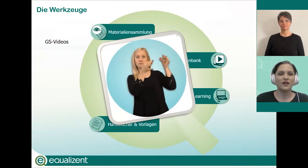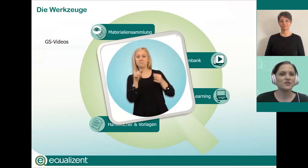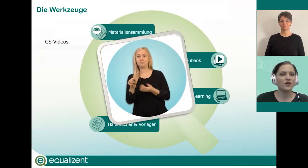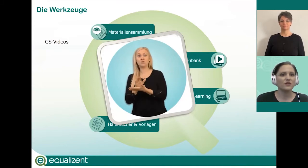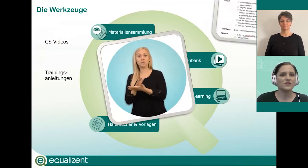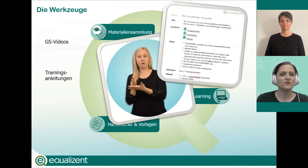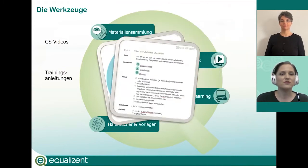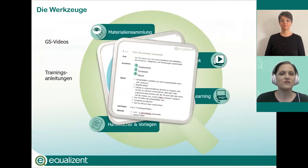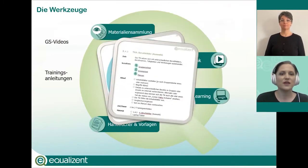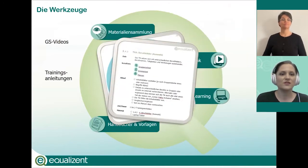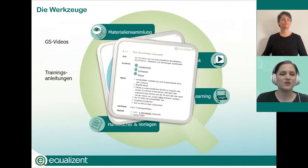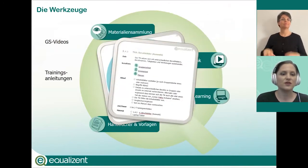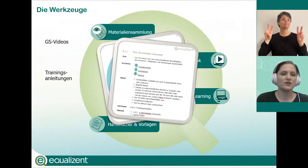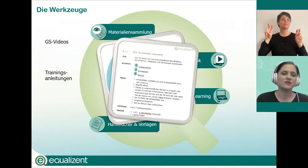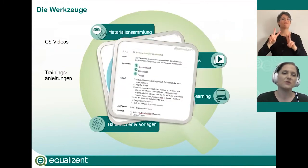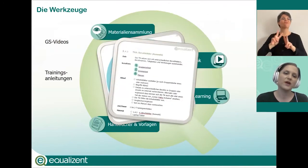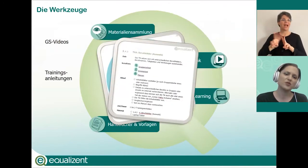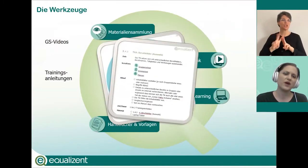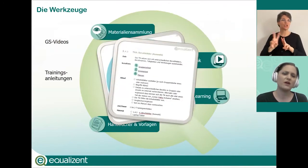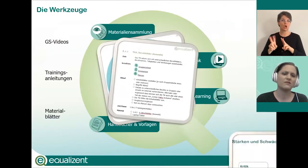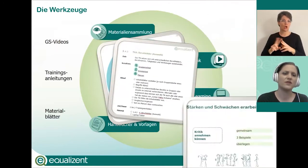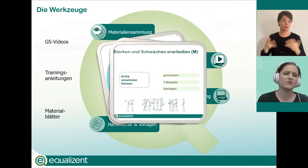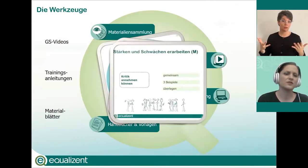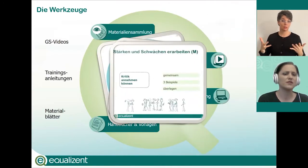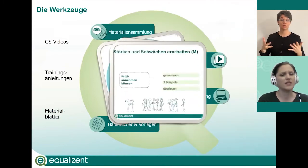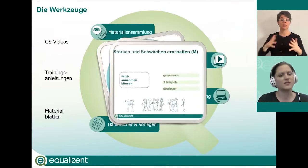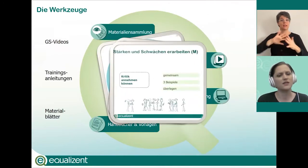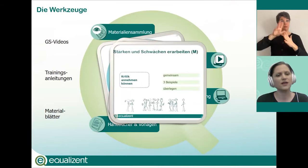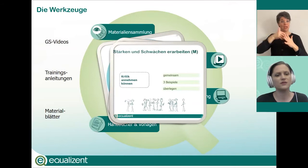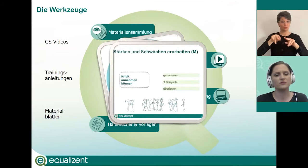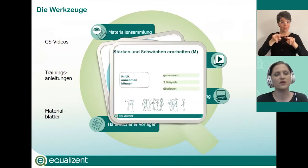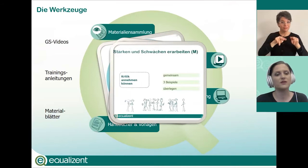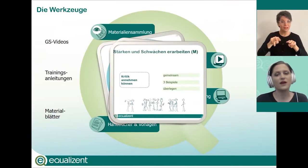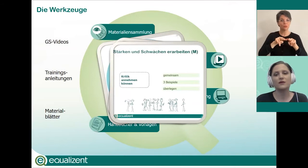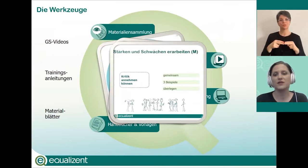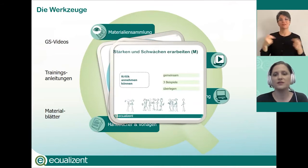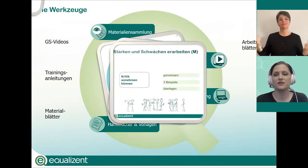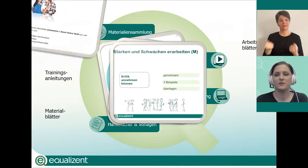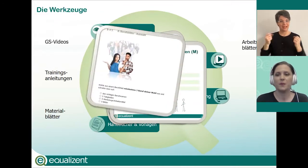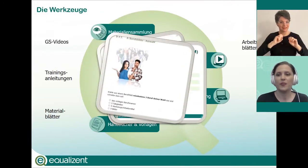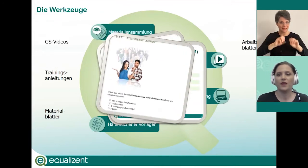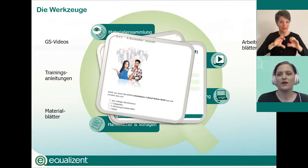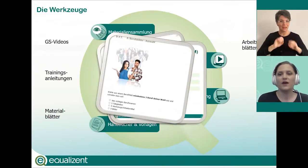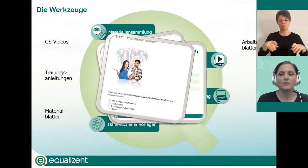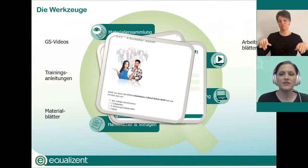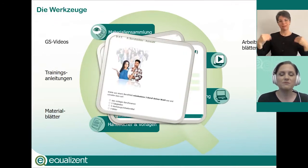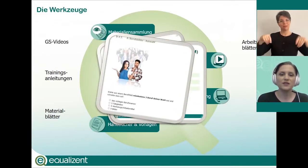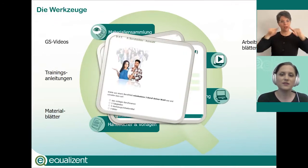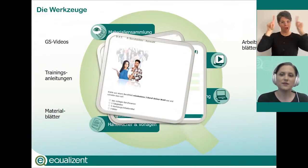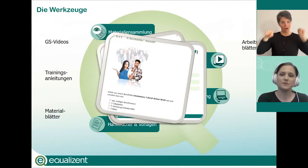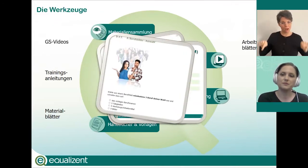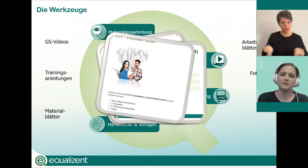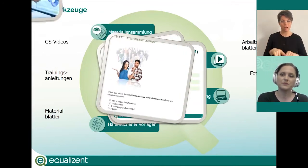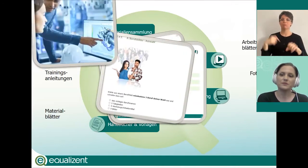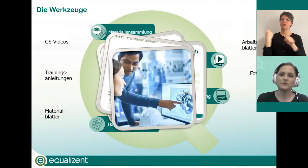Unsere Werkzeuge, was sind unsere Werkzeuge? Es sind Gebärdensprachvideos, sind Trainingsanleitungen, Materialblätter,